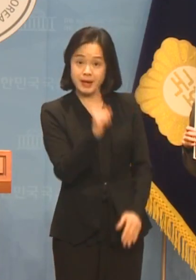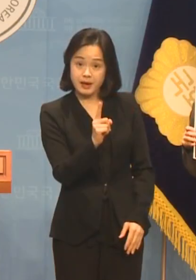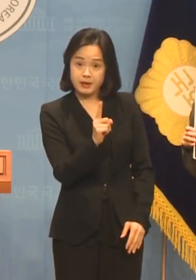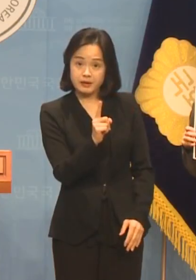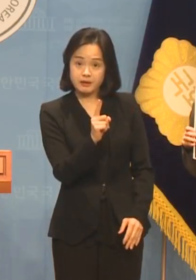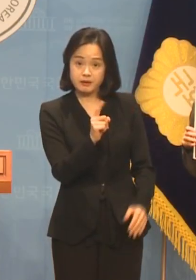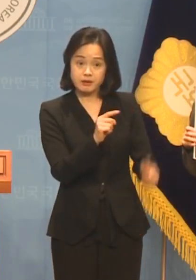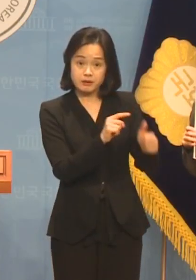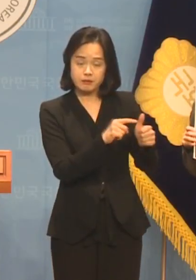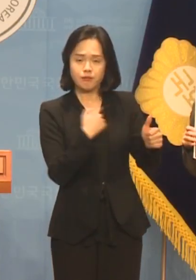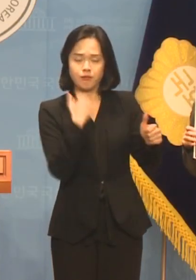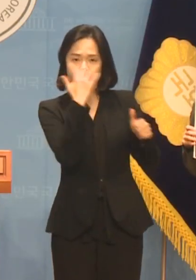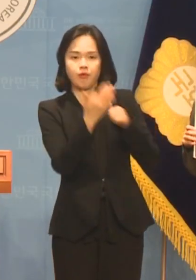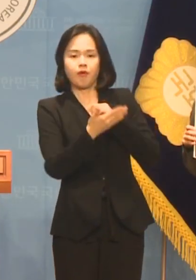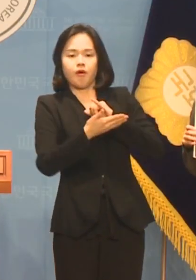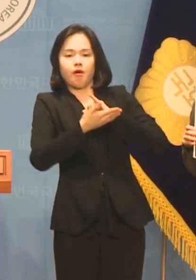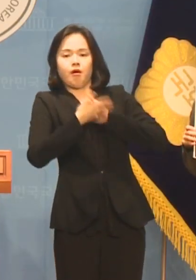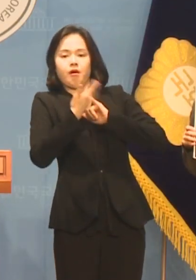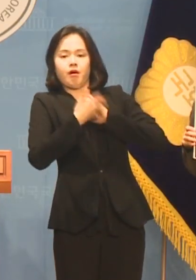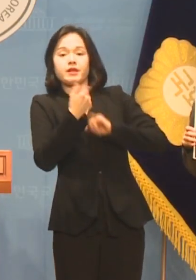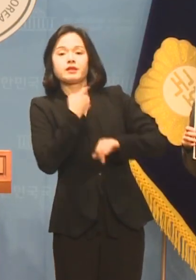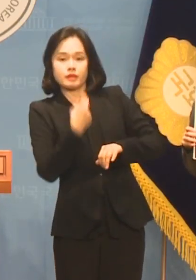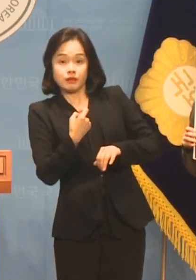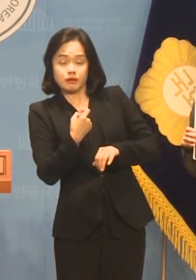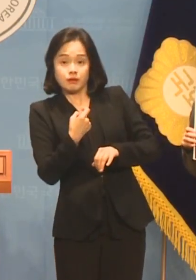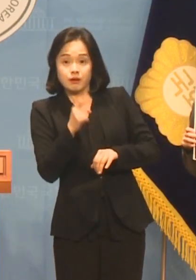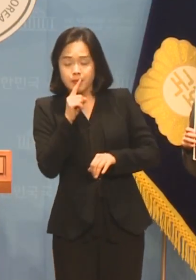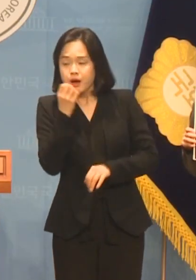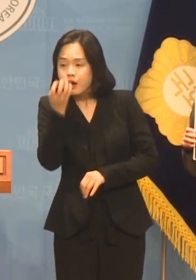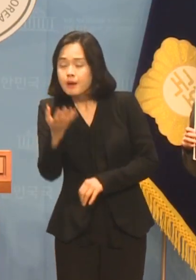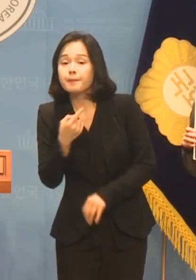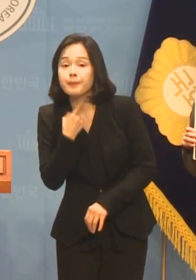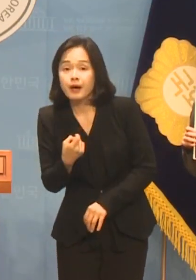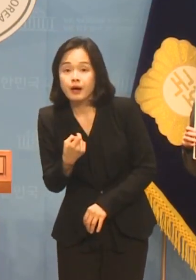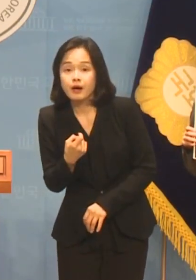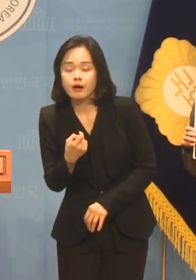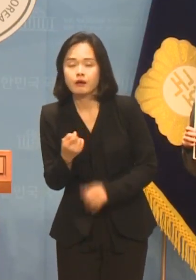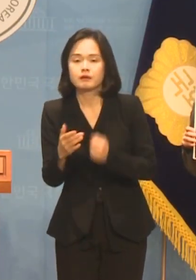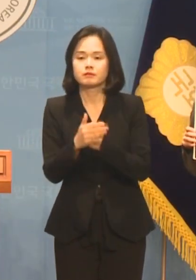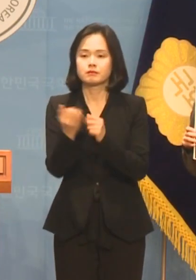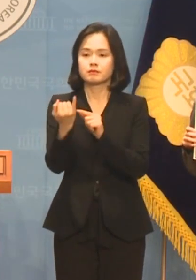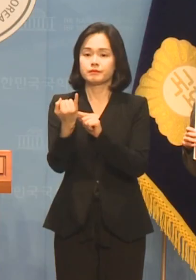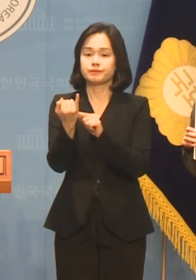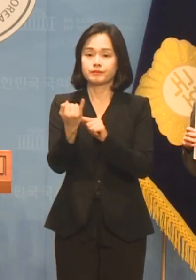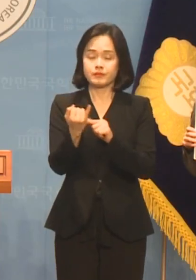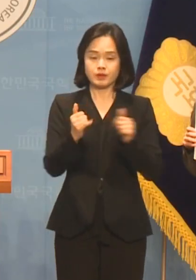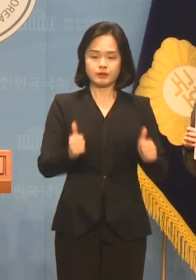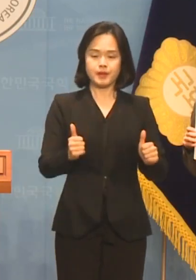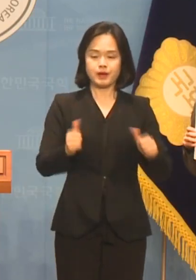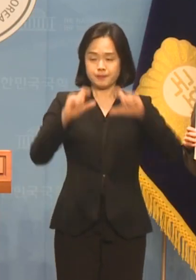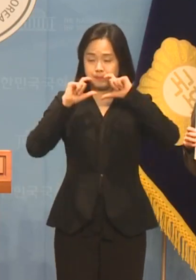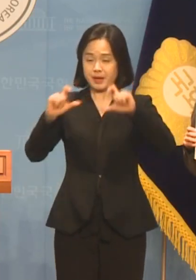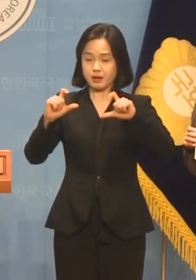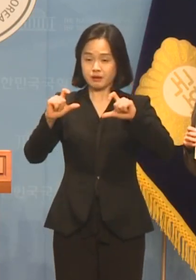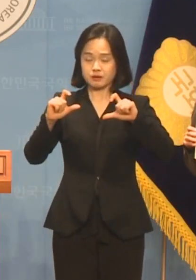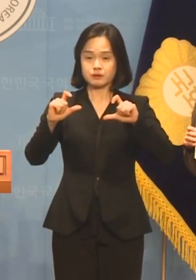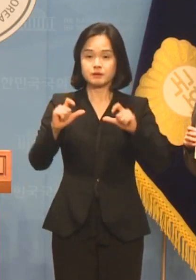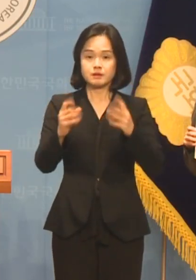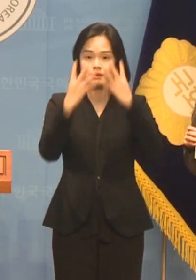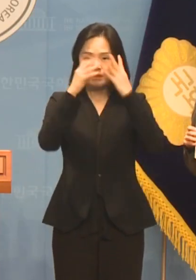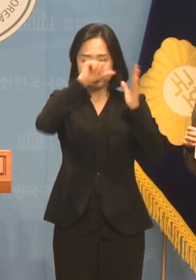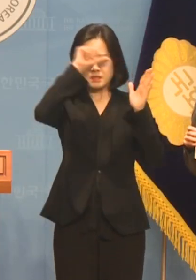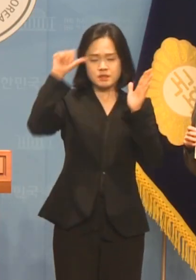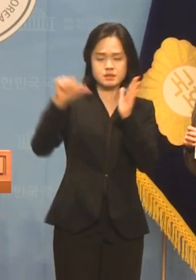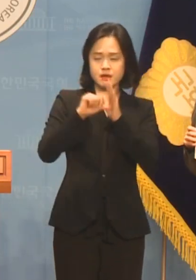2심, 3심 무기징역에 처해졌습니다. 그런데 이 김신혜 씨가 감옥에서 계속 울부짖었습니다.